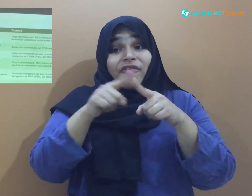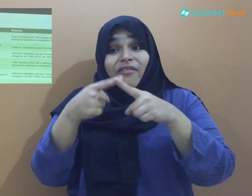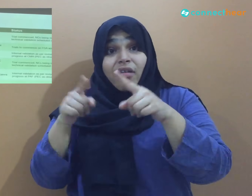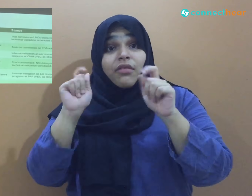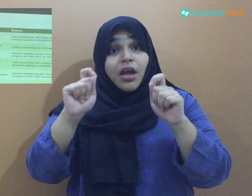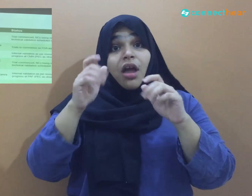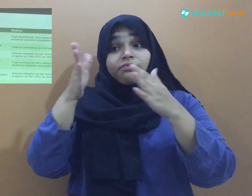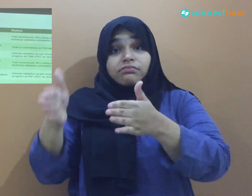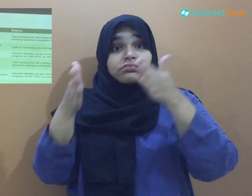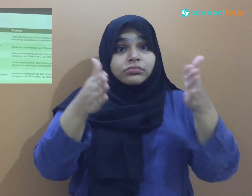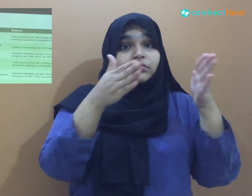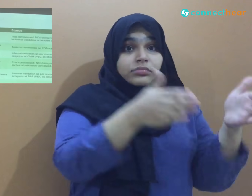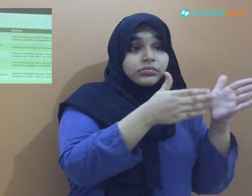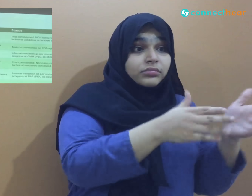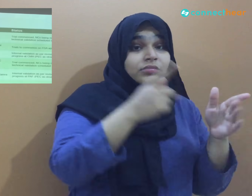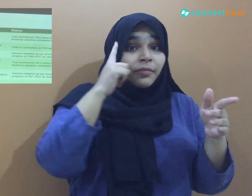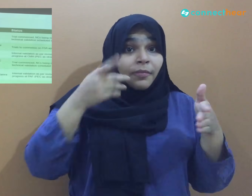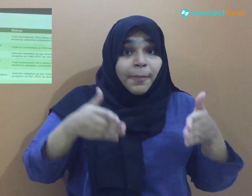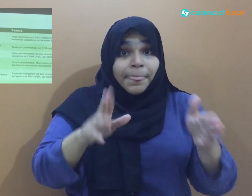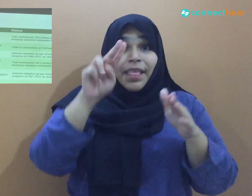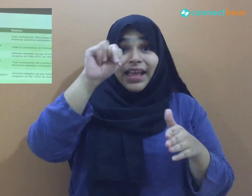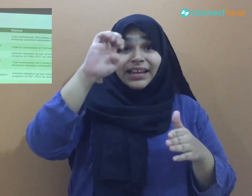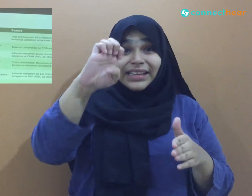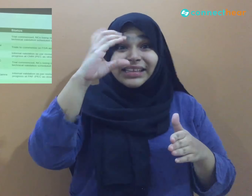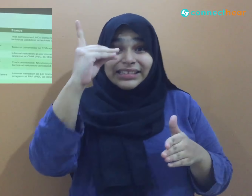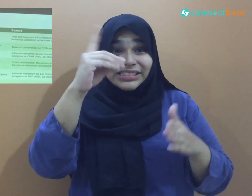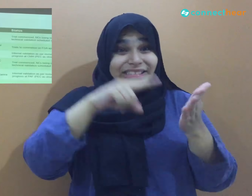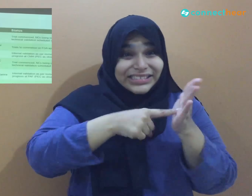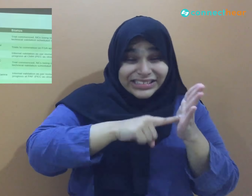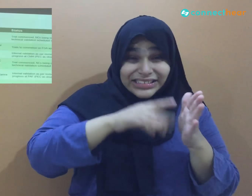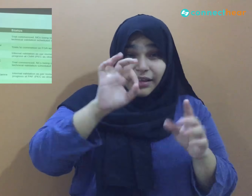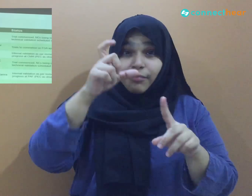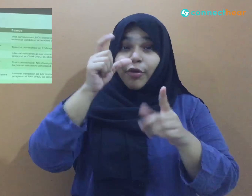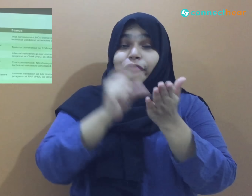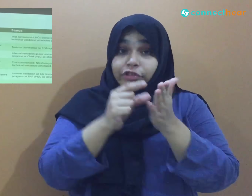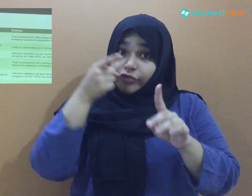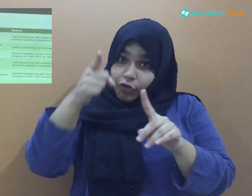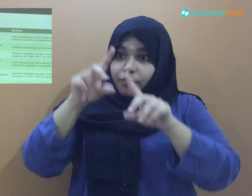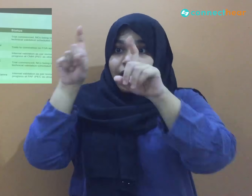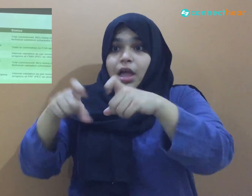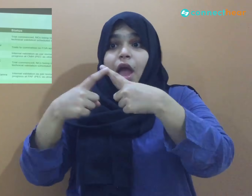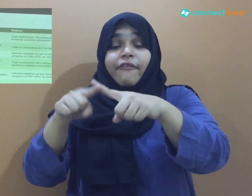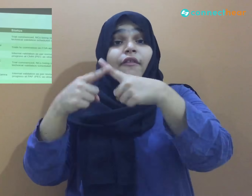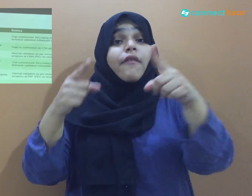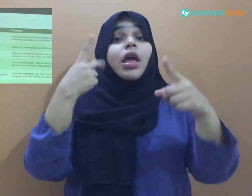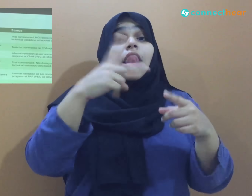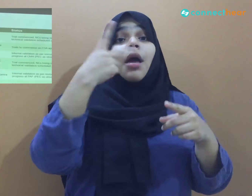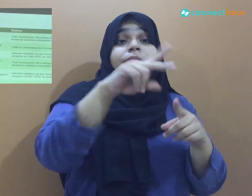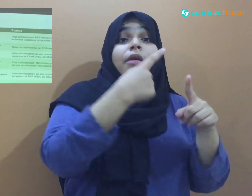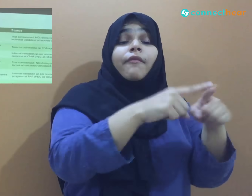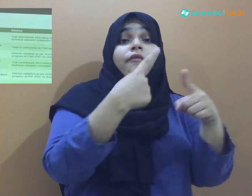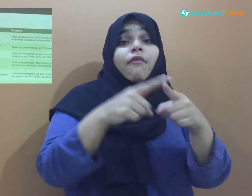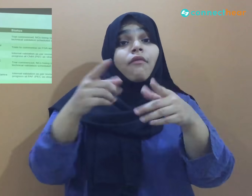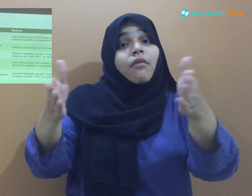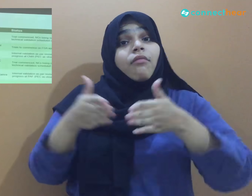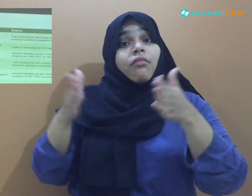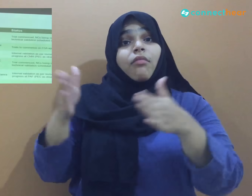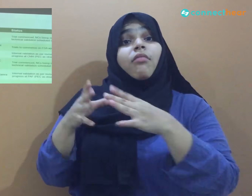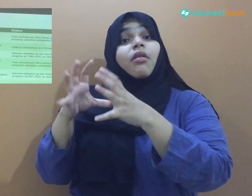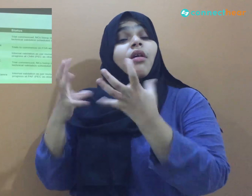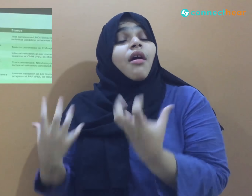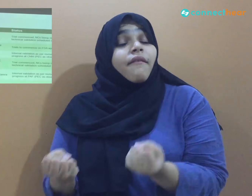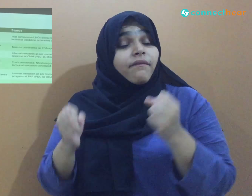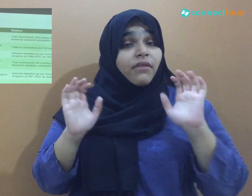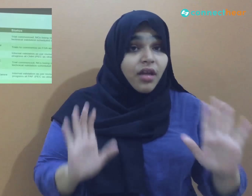سی ایم ایچ میں ہو رہا ہے, این ای ڈی کا وینٹیلیٹر ہے, وینٹ لائٹ ہے, پی ایف کا وینٹیلیٹر ہے, پھر نیو وینٹ جو ہے وہ سر نیو ٹیک